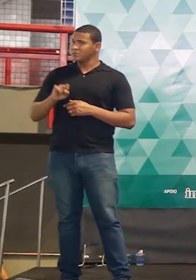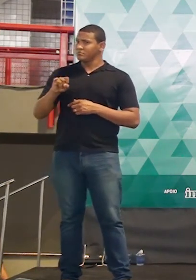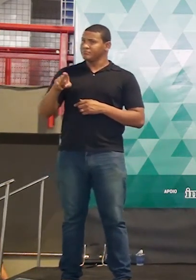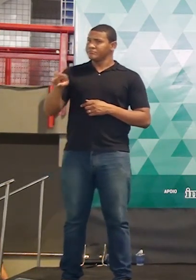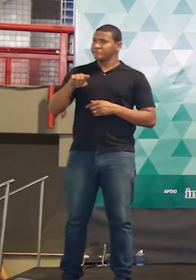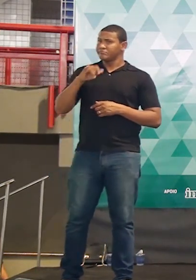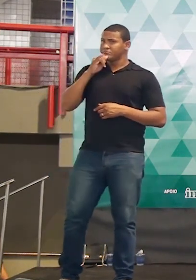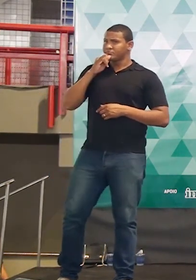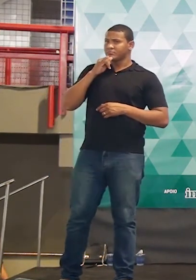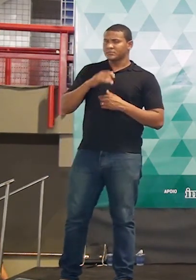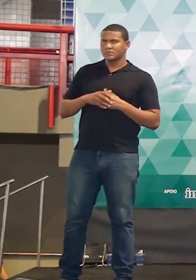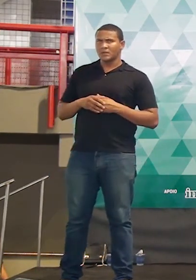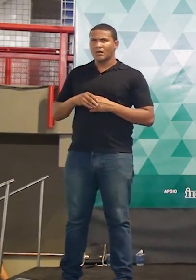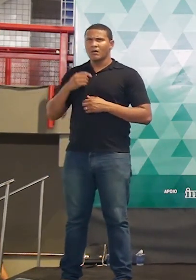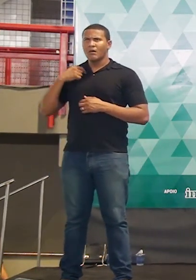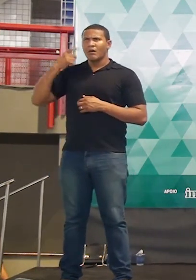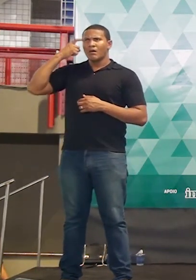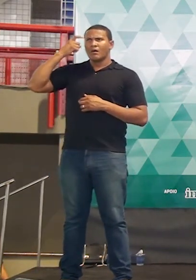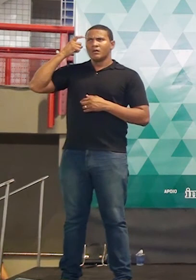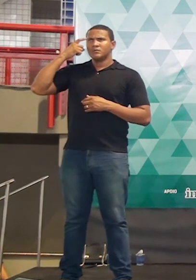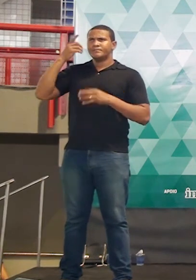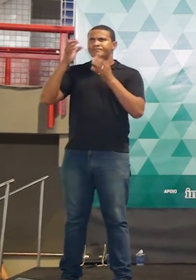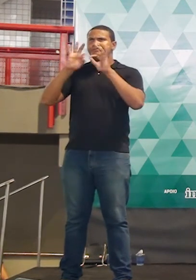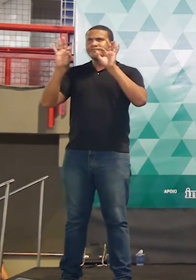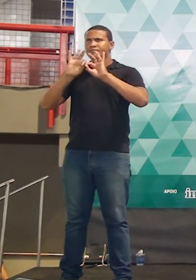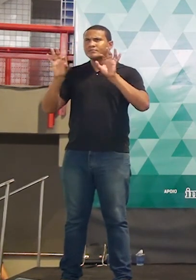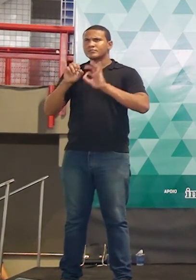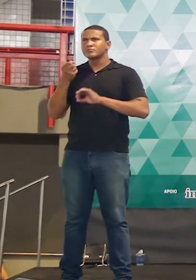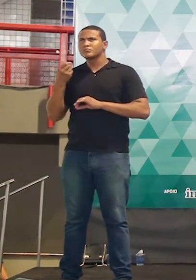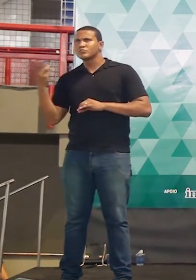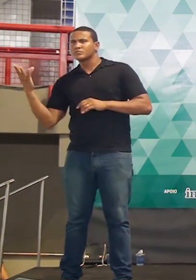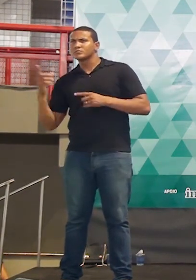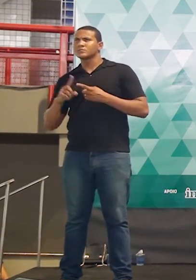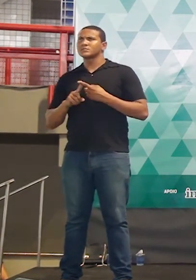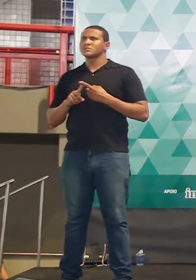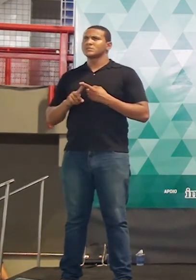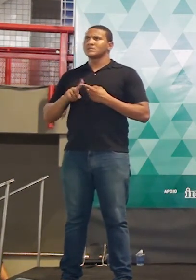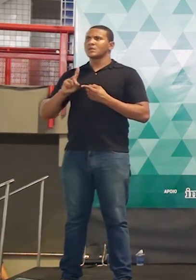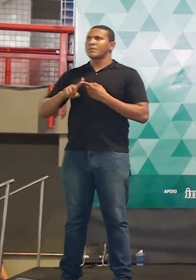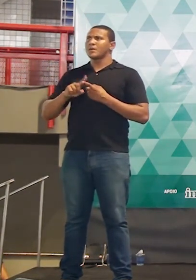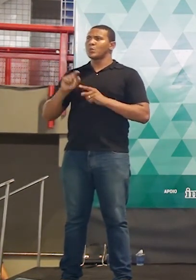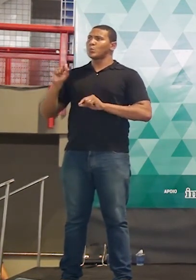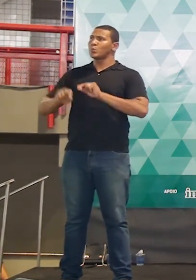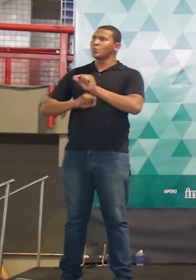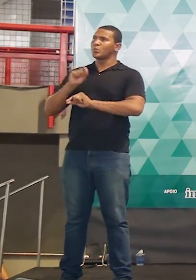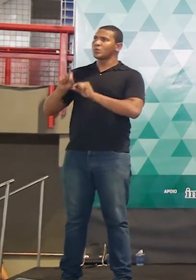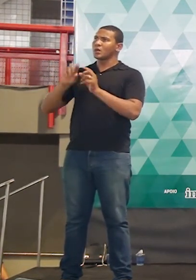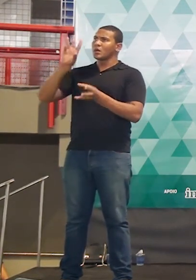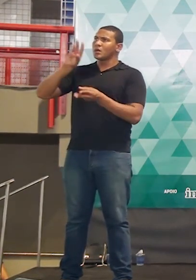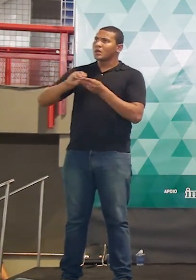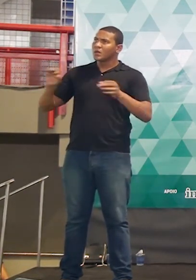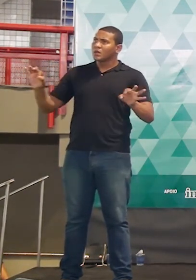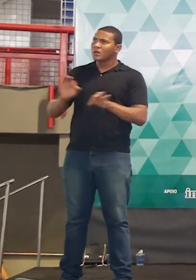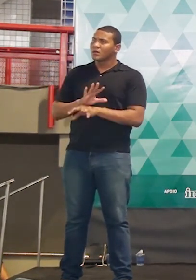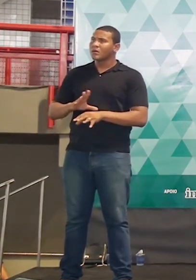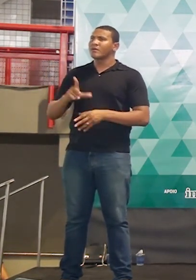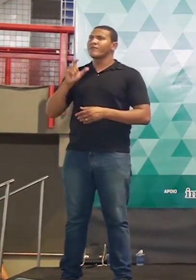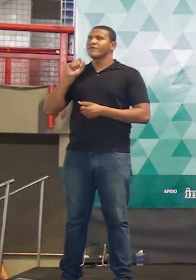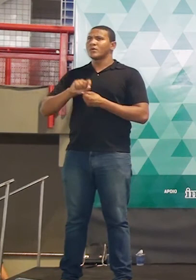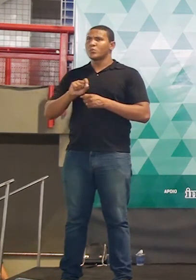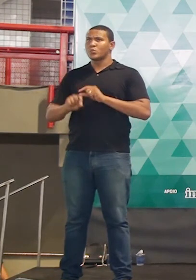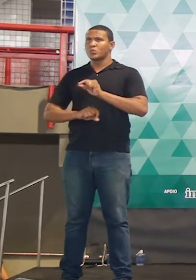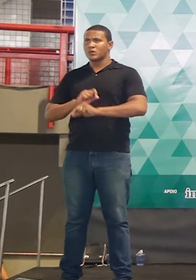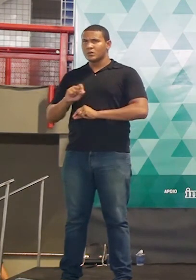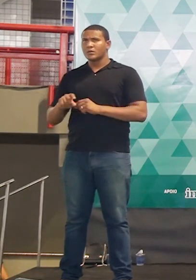a professora Gorete já me disse o número de linhas que eu ia fazer, o que é para eu fazer na conclusão, eu vou ter que